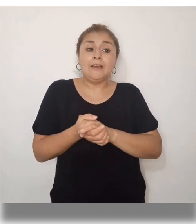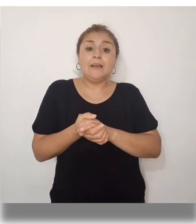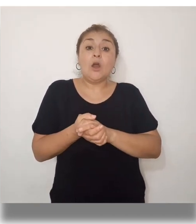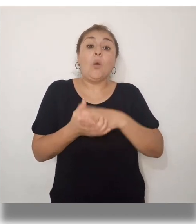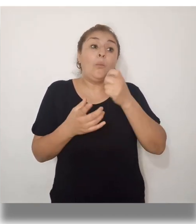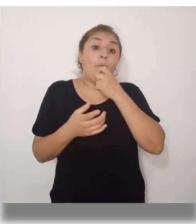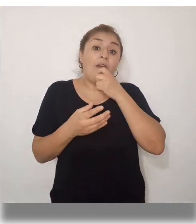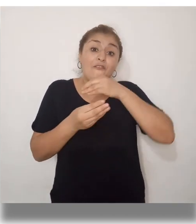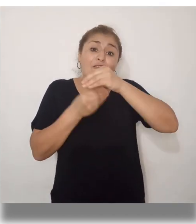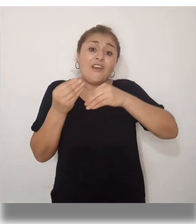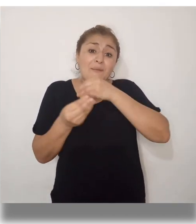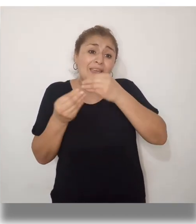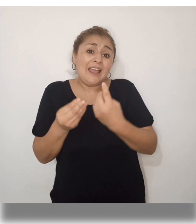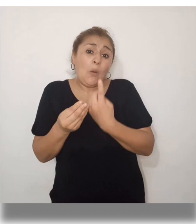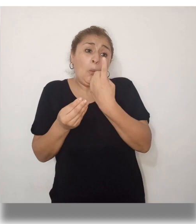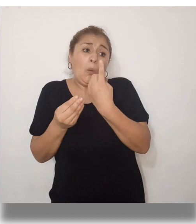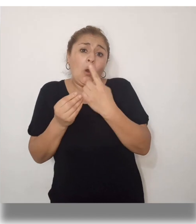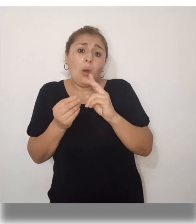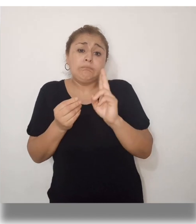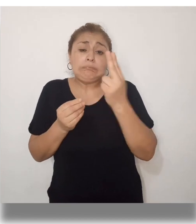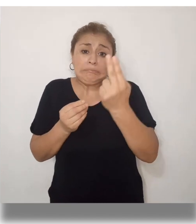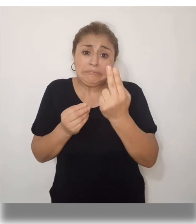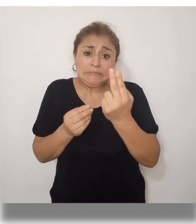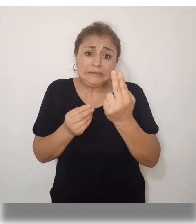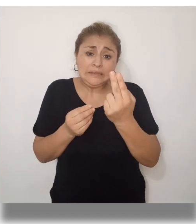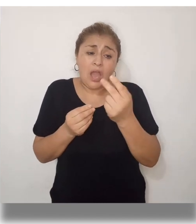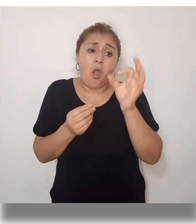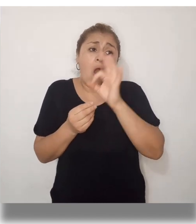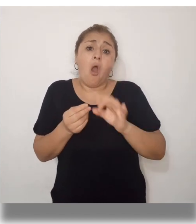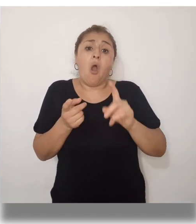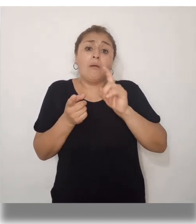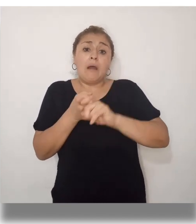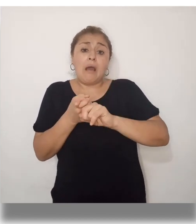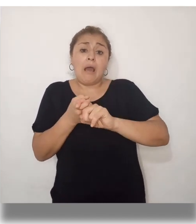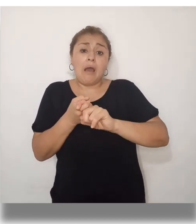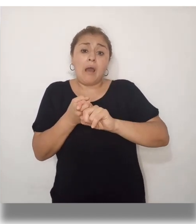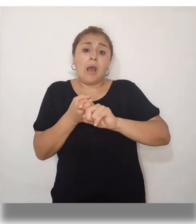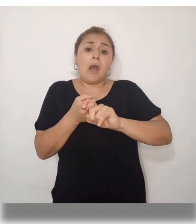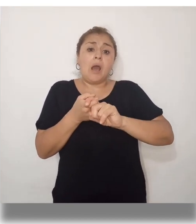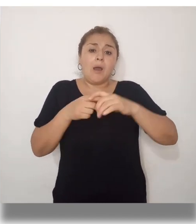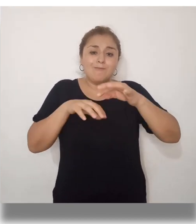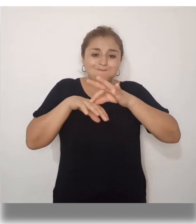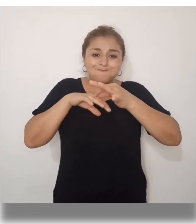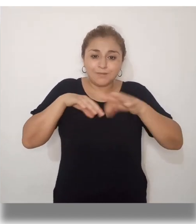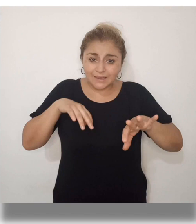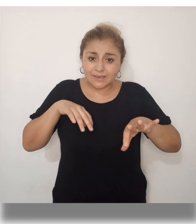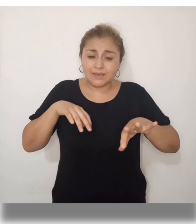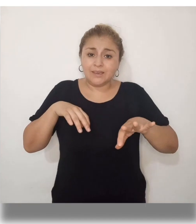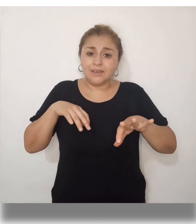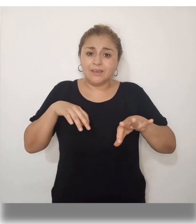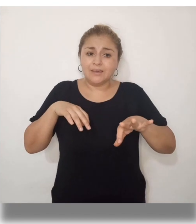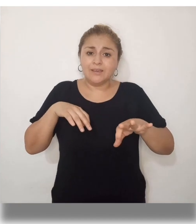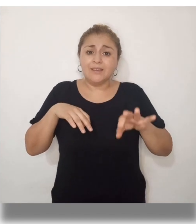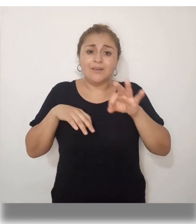un familiar o de un ser querido una separación el que los hijos